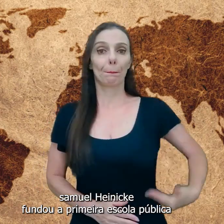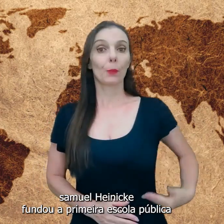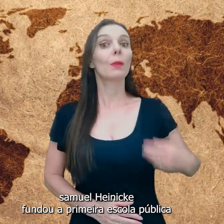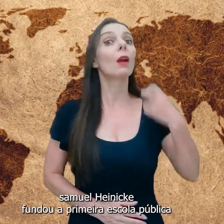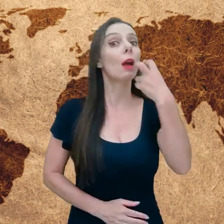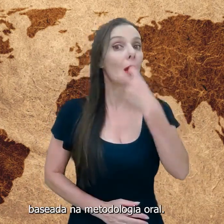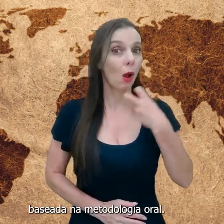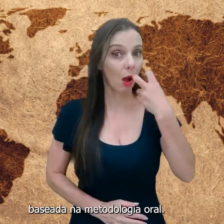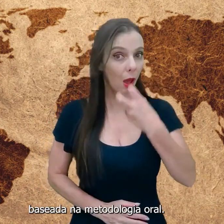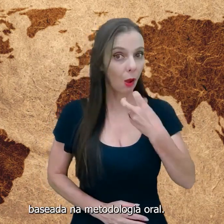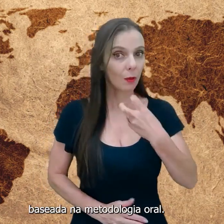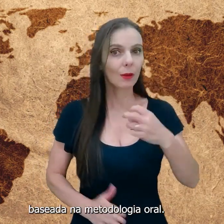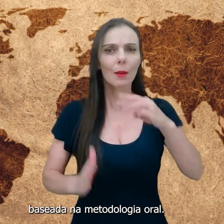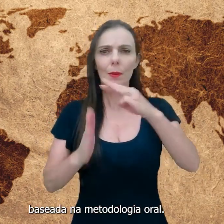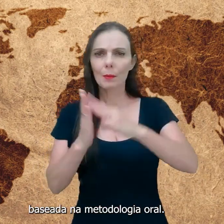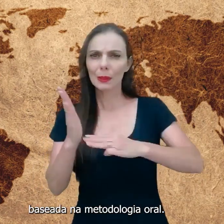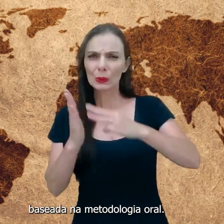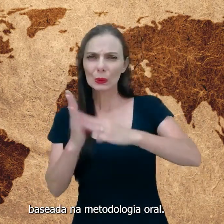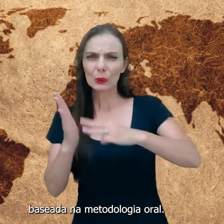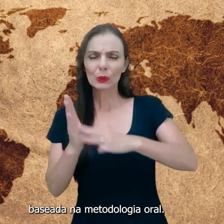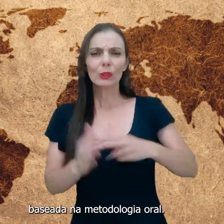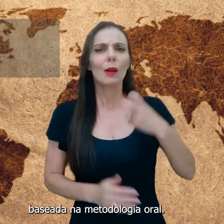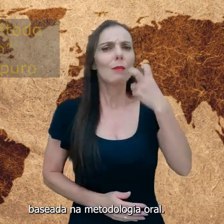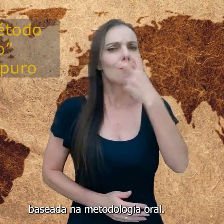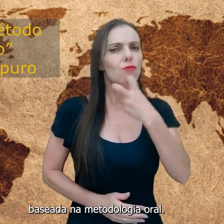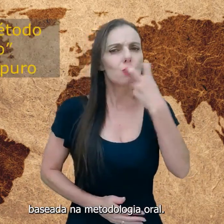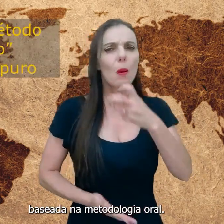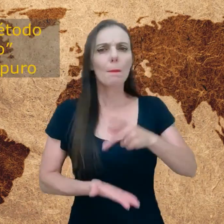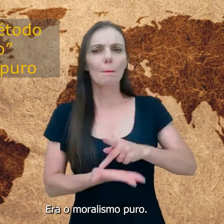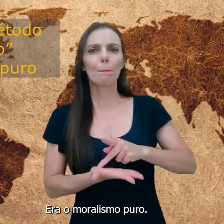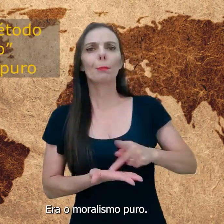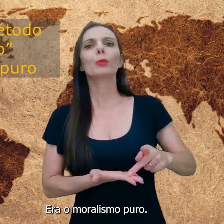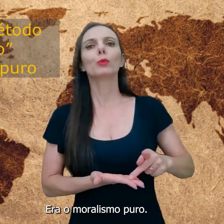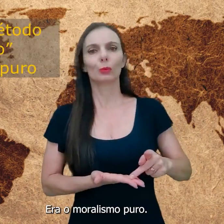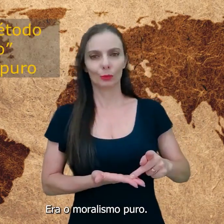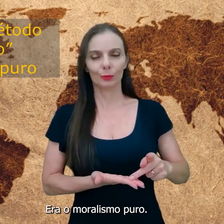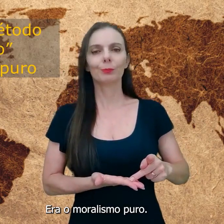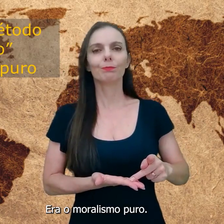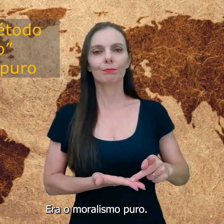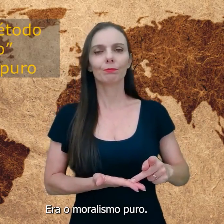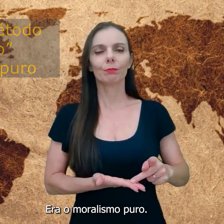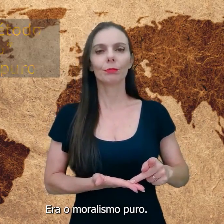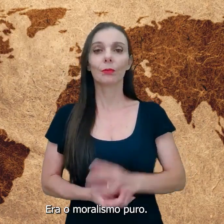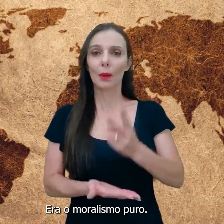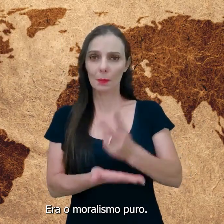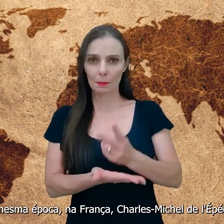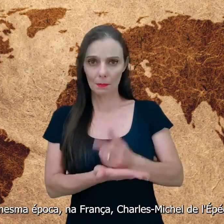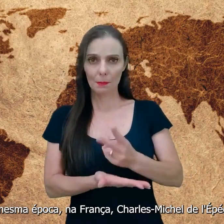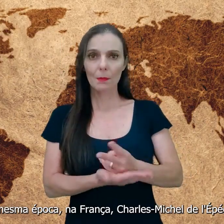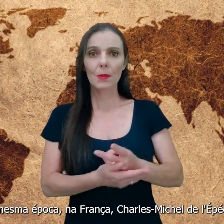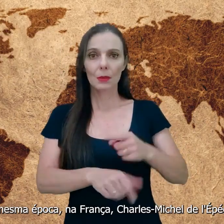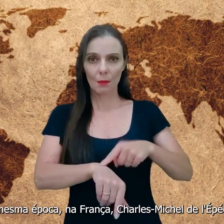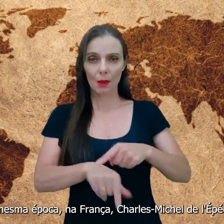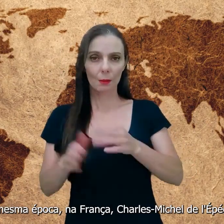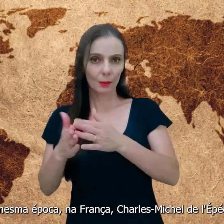pública baseada na metodologia oral. Era o oralismo puro. Nessa mesma época, na